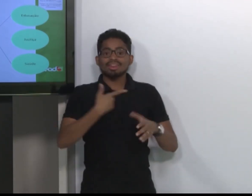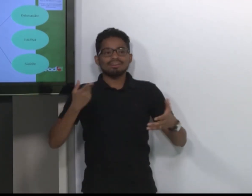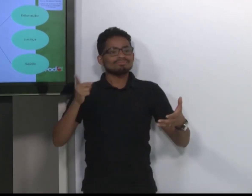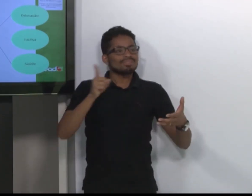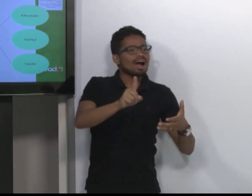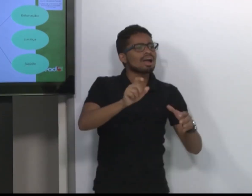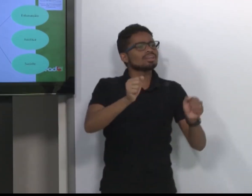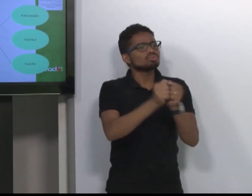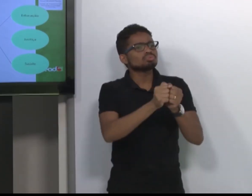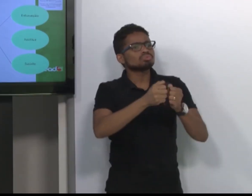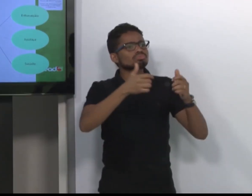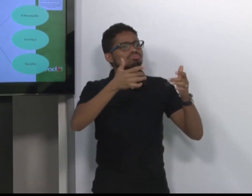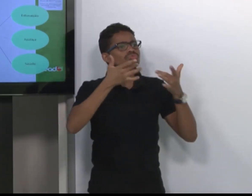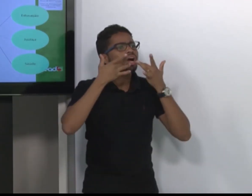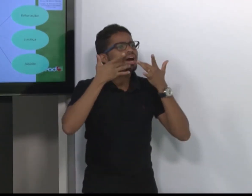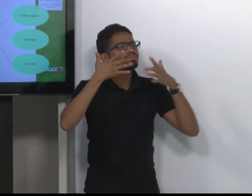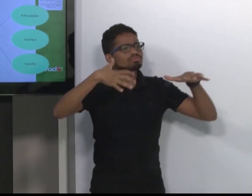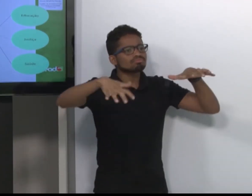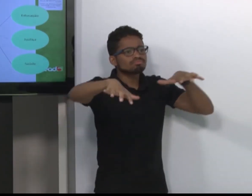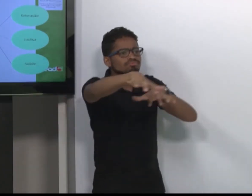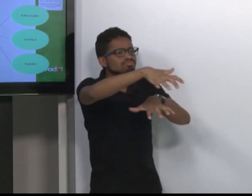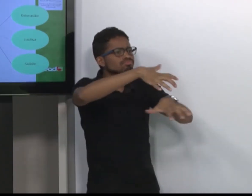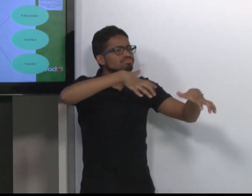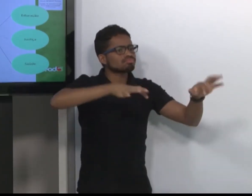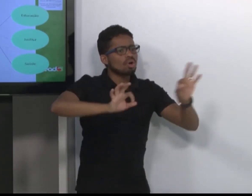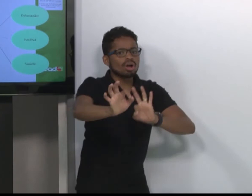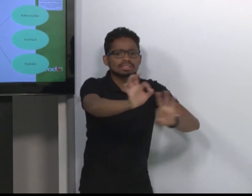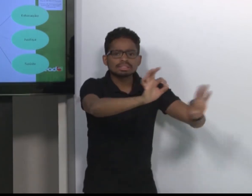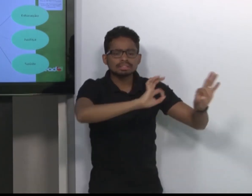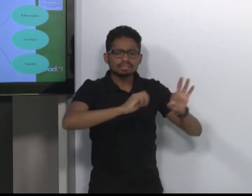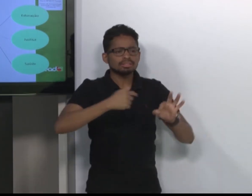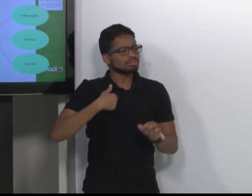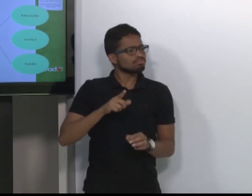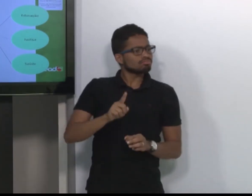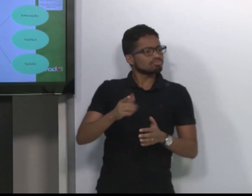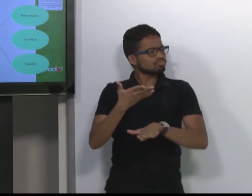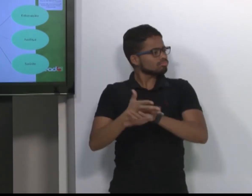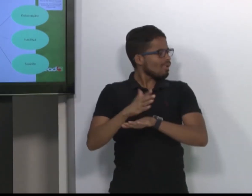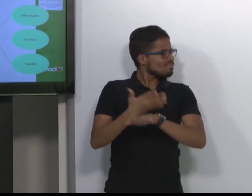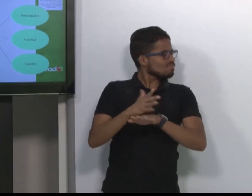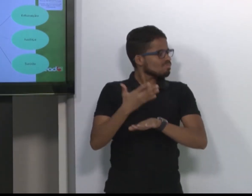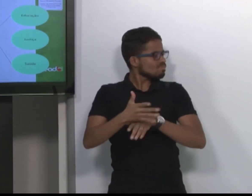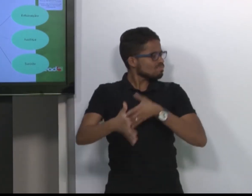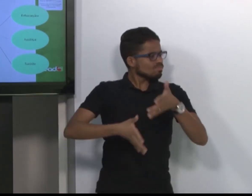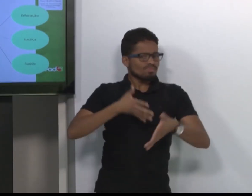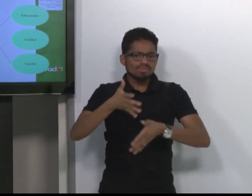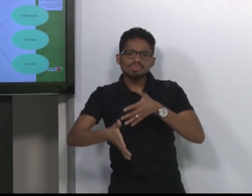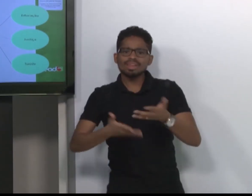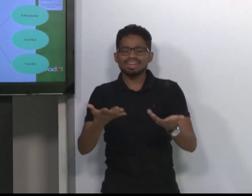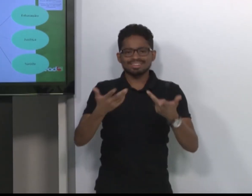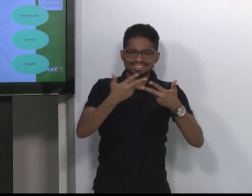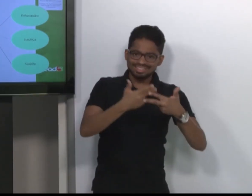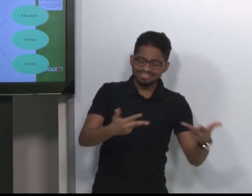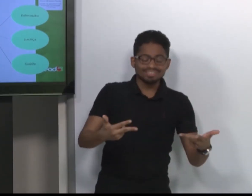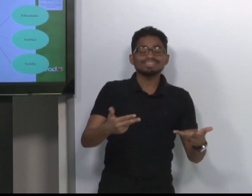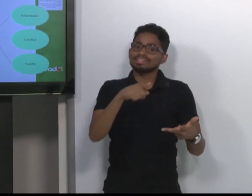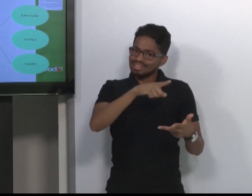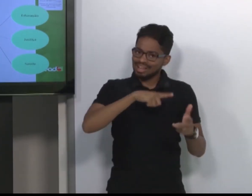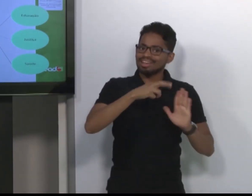conhecer como se dá a organização do teatro, treinar a sinalização. Então, tem algumas